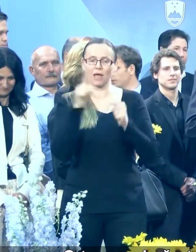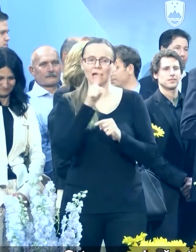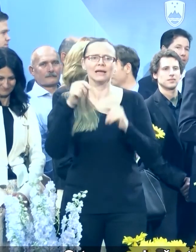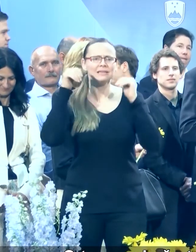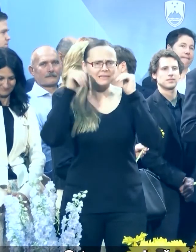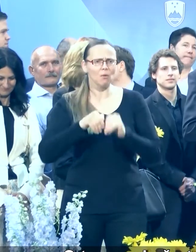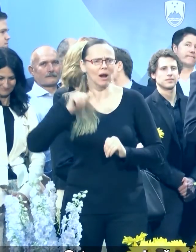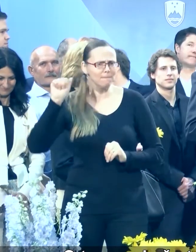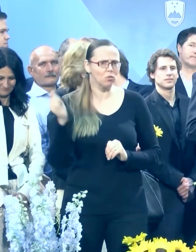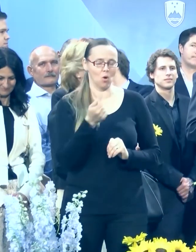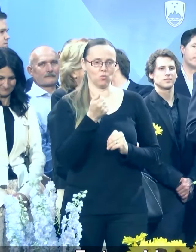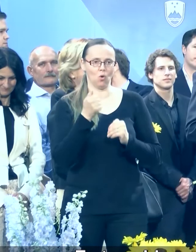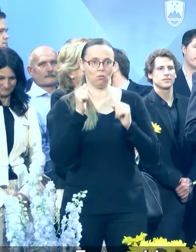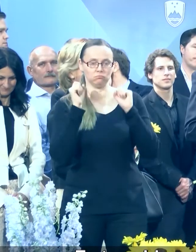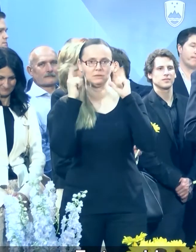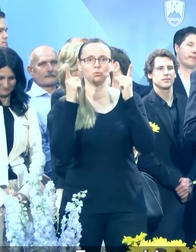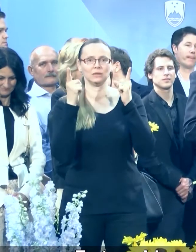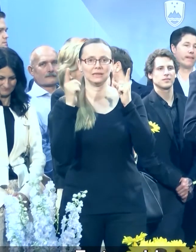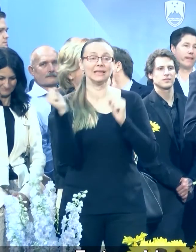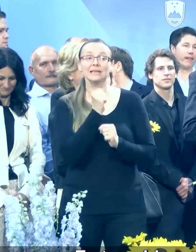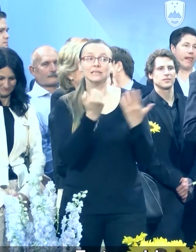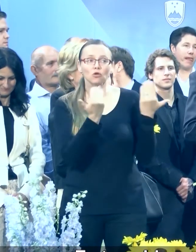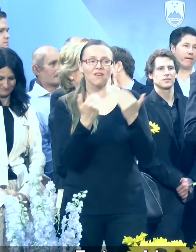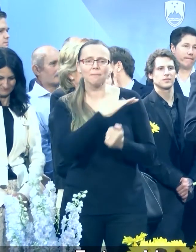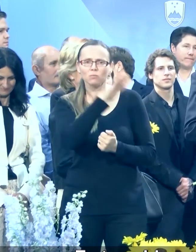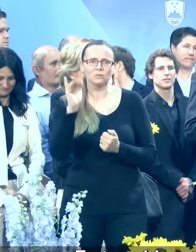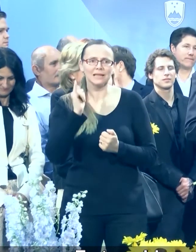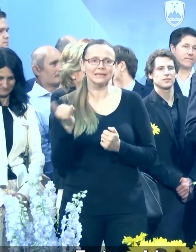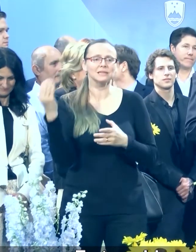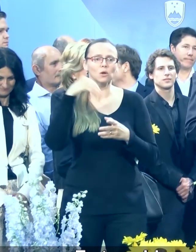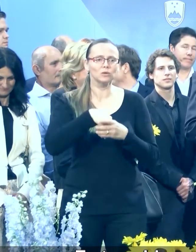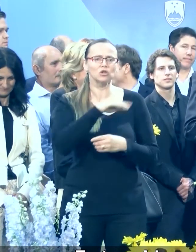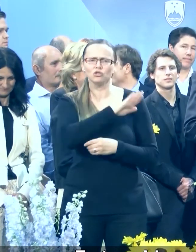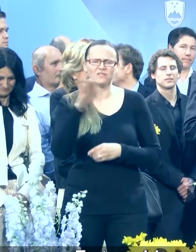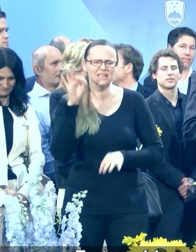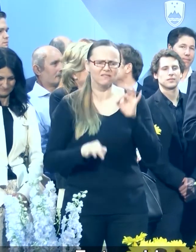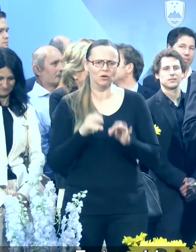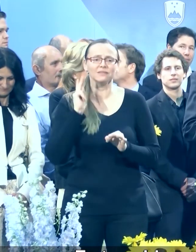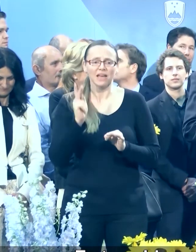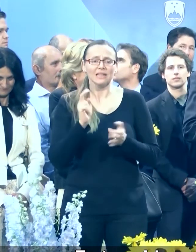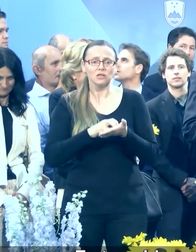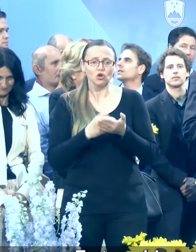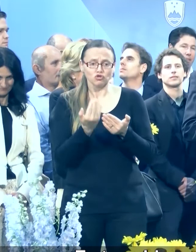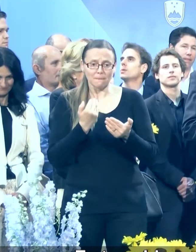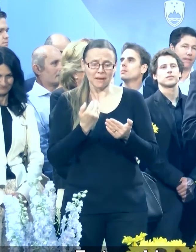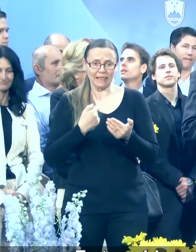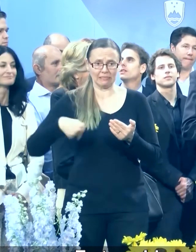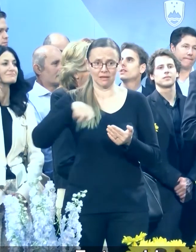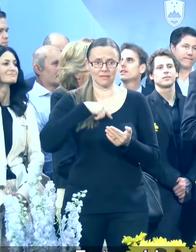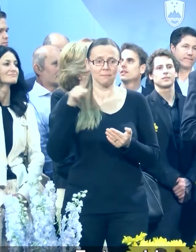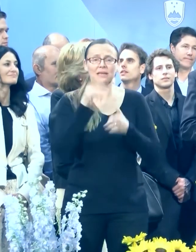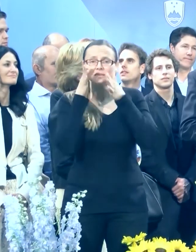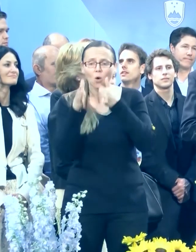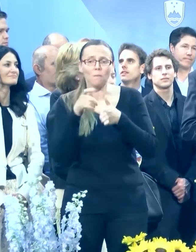mora ponovno zgoditi. Zato vabim vse, da se udeležite vseh volitev, ki so še pred nami in zaupate